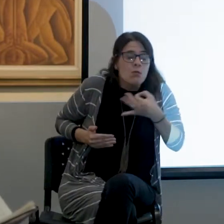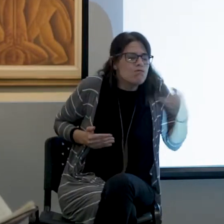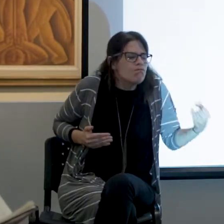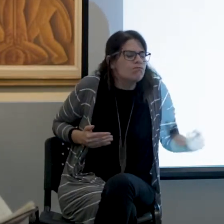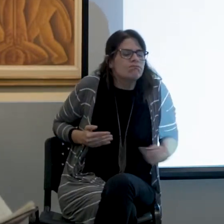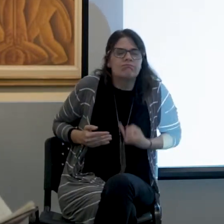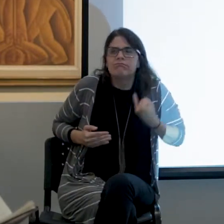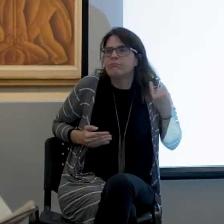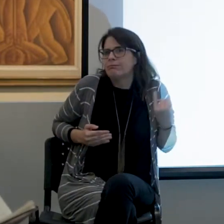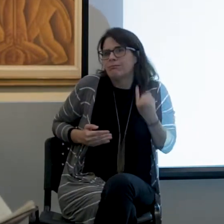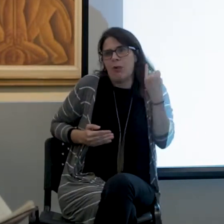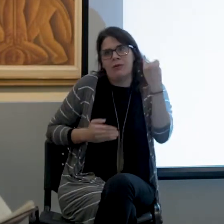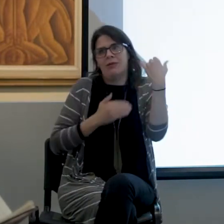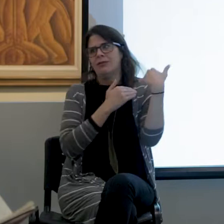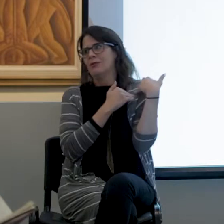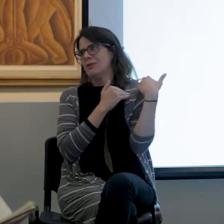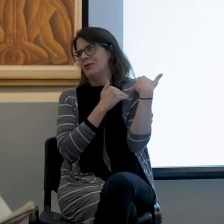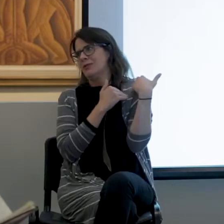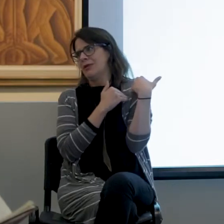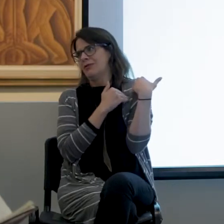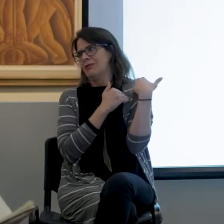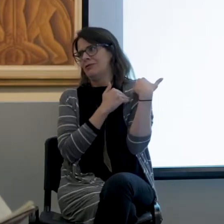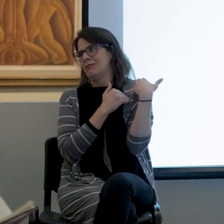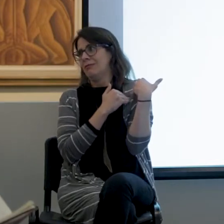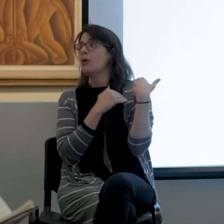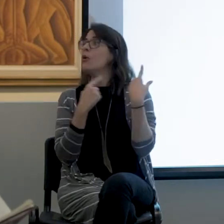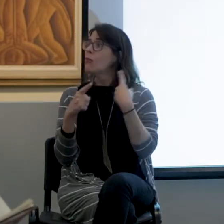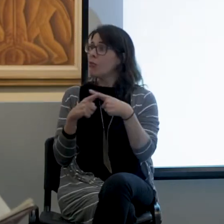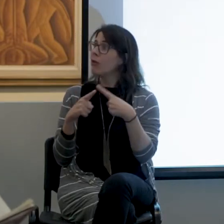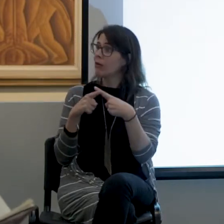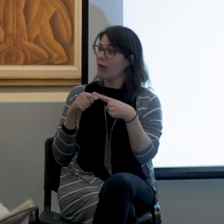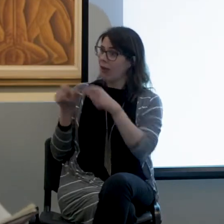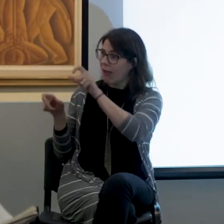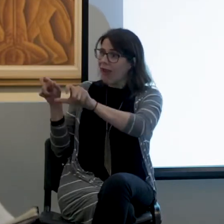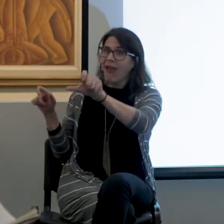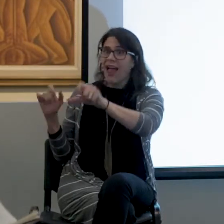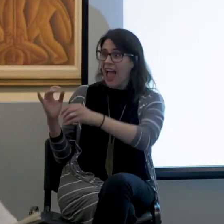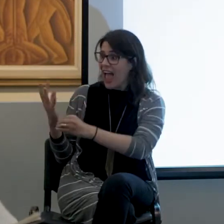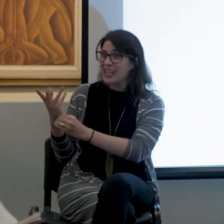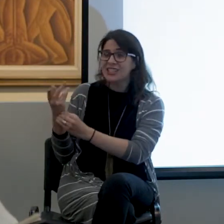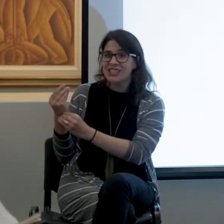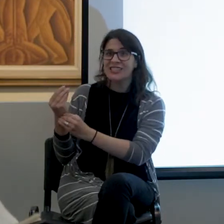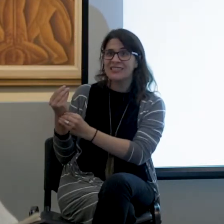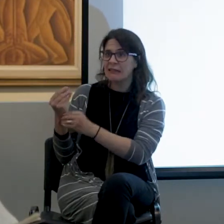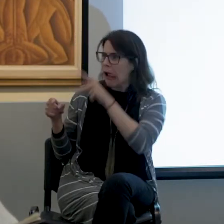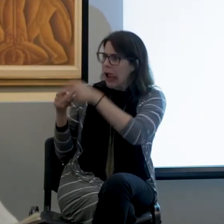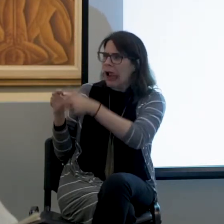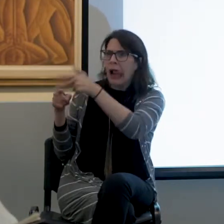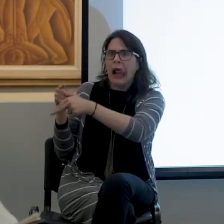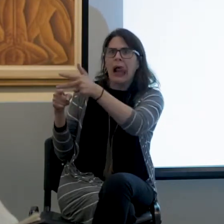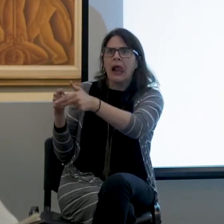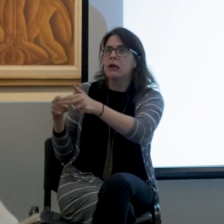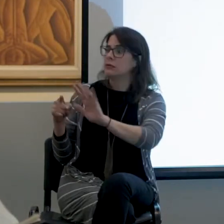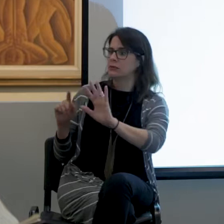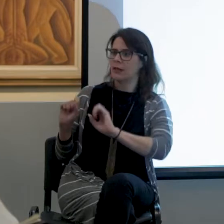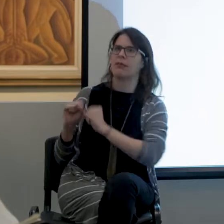importante. Né? Inclusive de defender esses artistas considerados